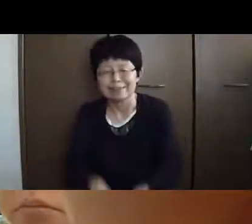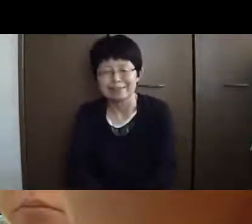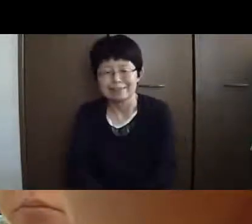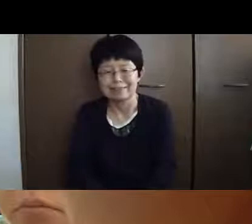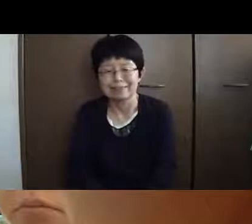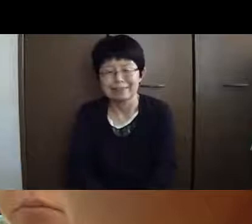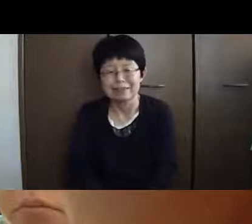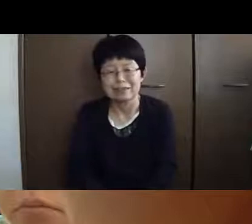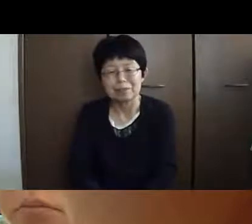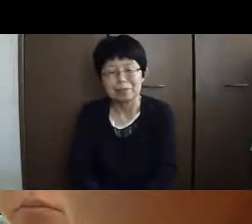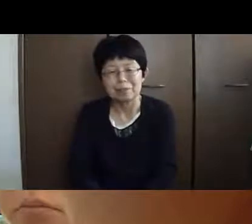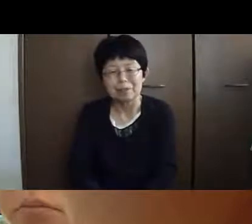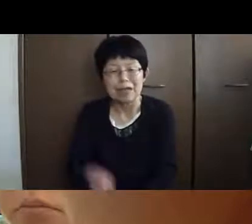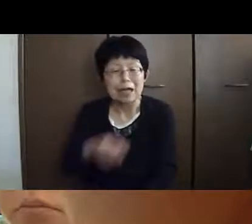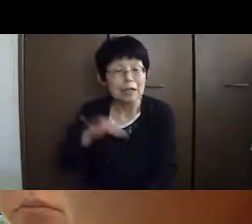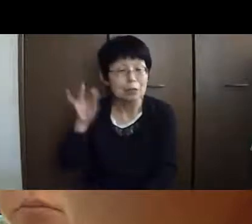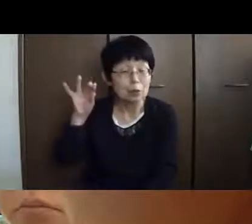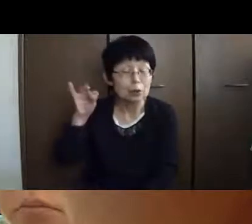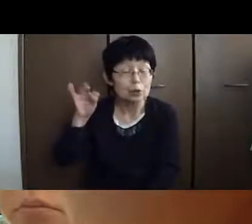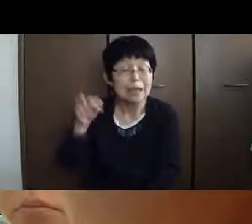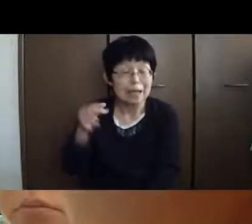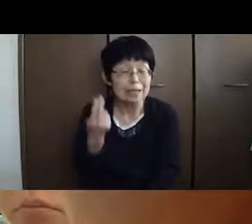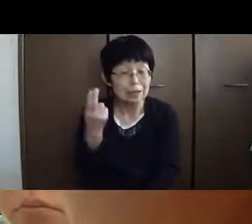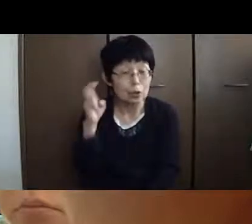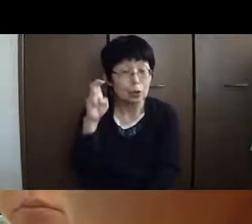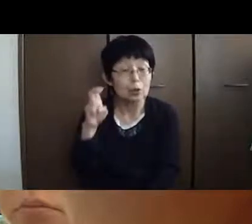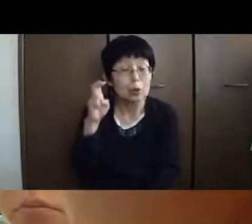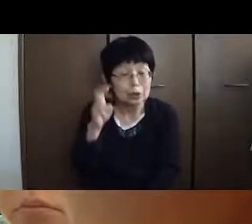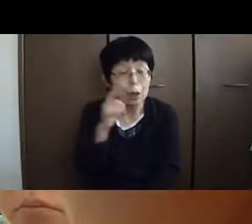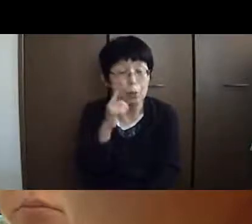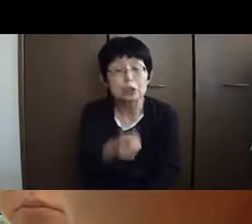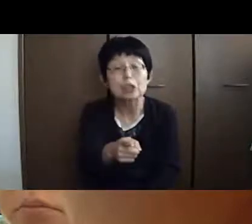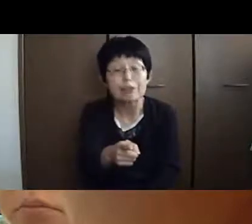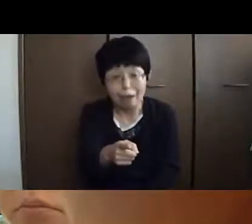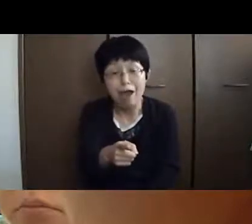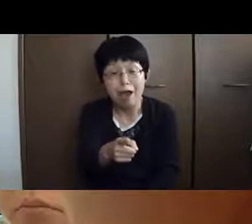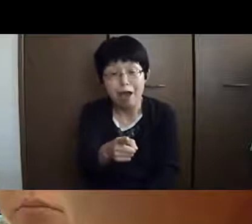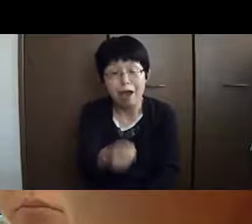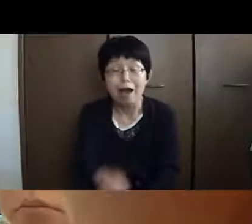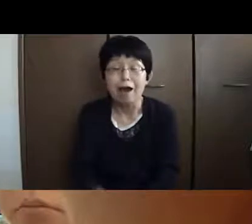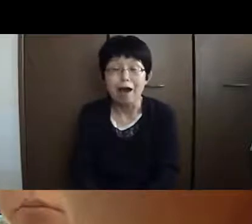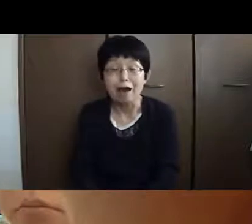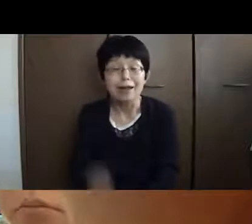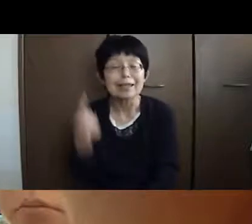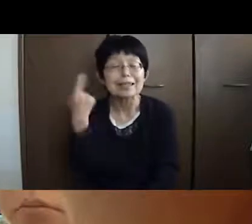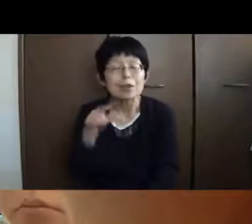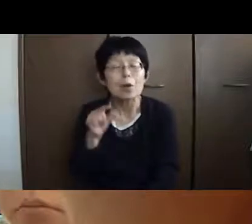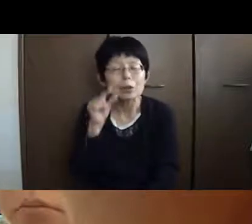い。私もツイッターでトロロさん見つけて昨日ちょっと見てみたんですけ